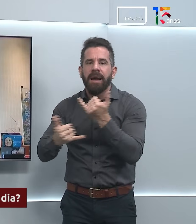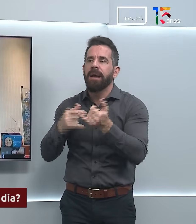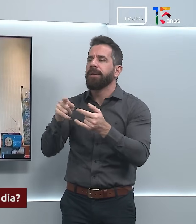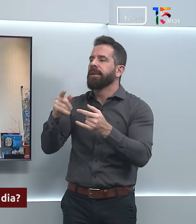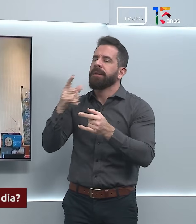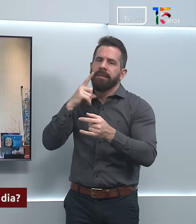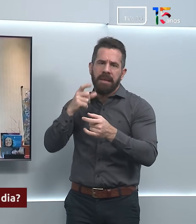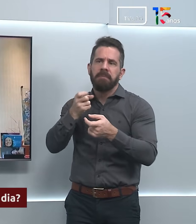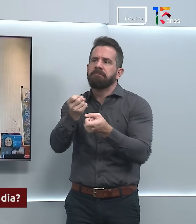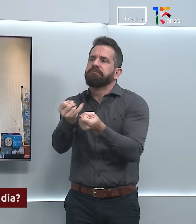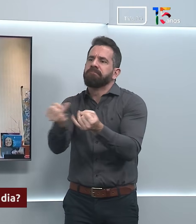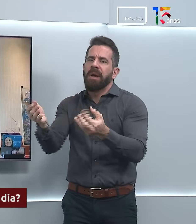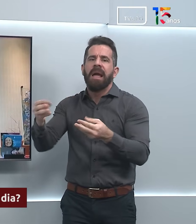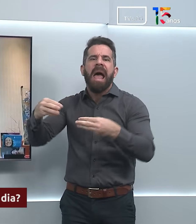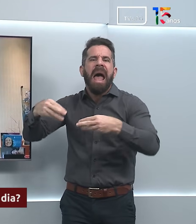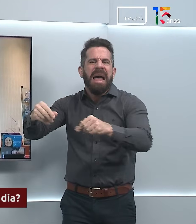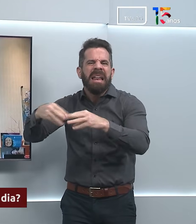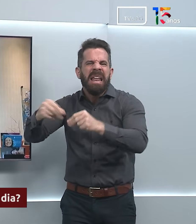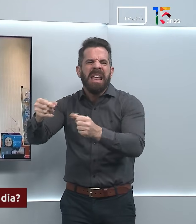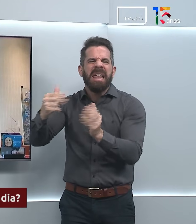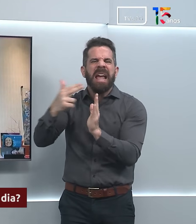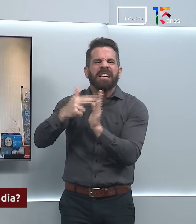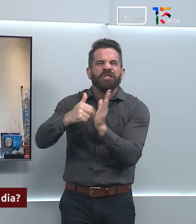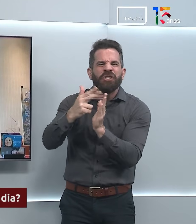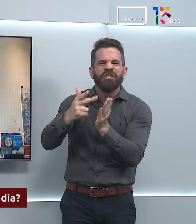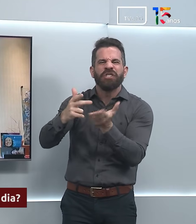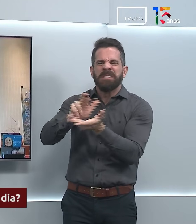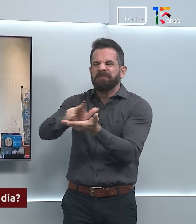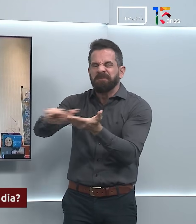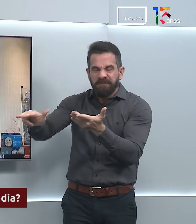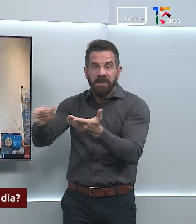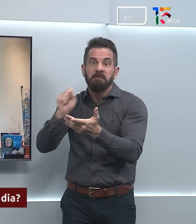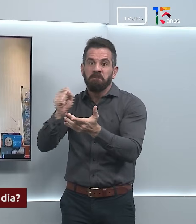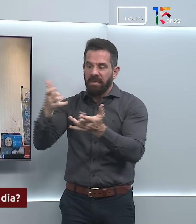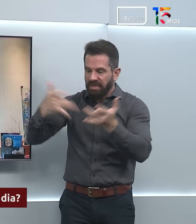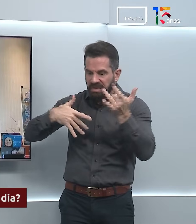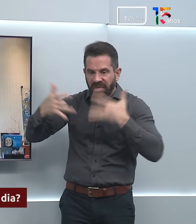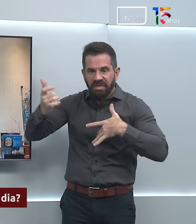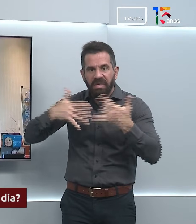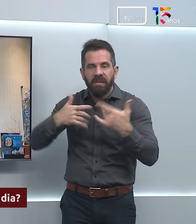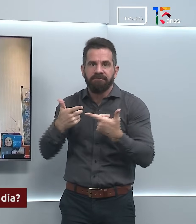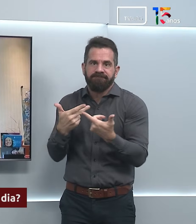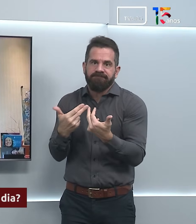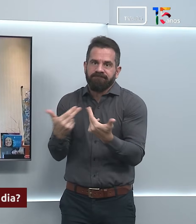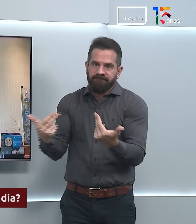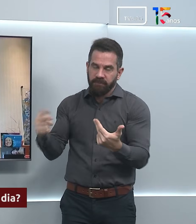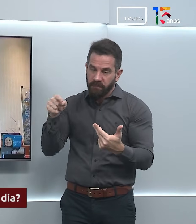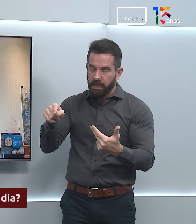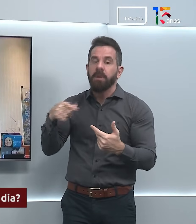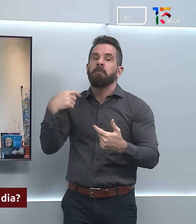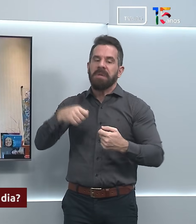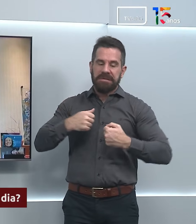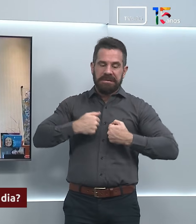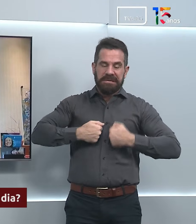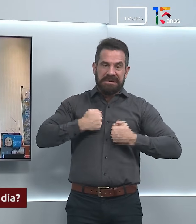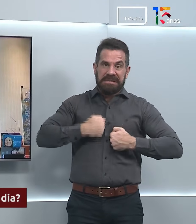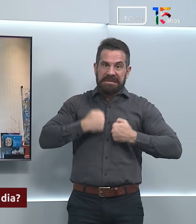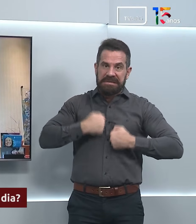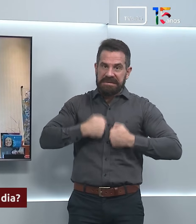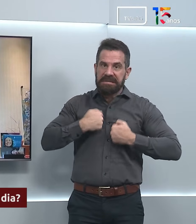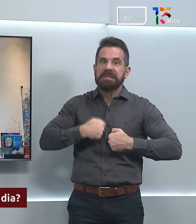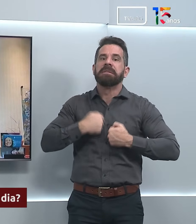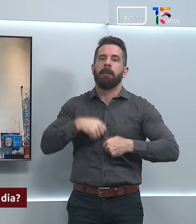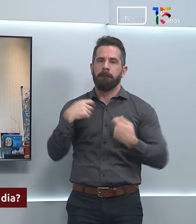poluentes, pode usar areia, tintas. Então, esses produtos têm que ser retirados, removidos da pele,